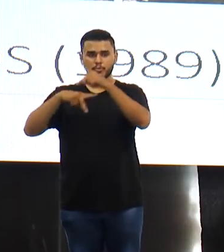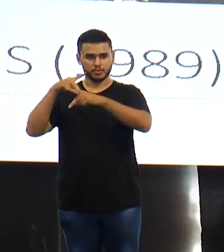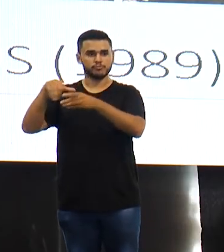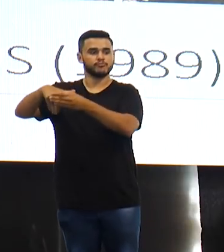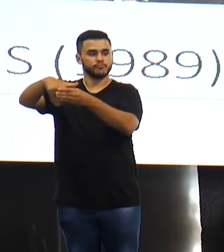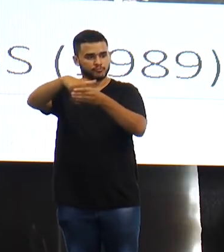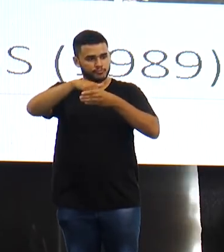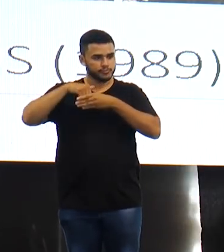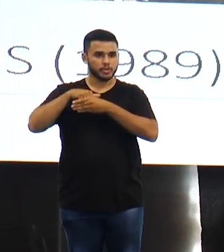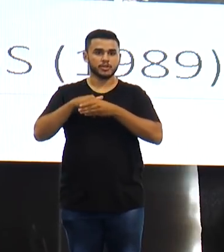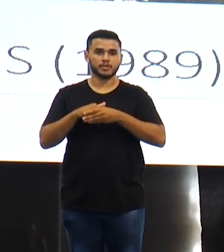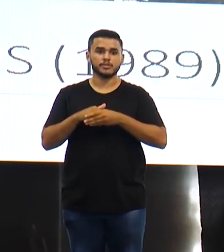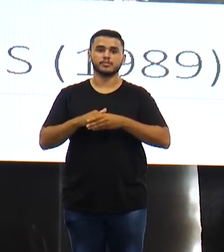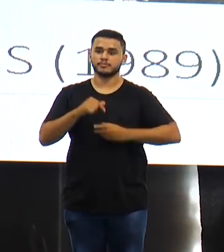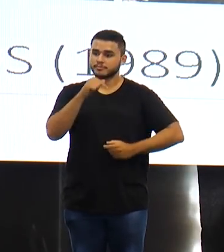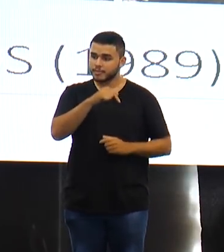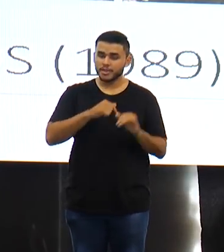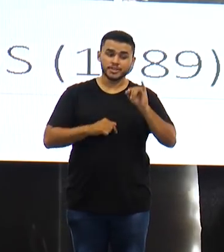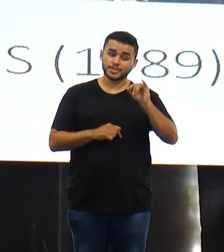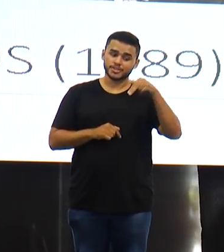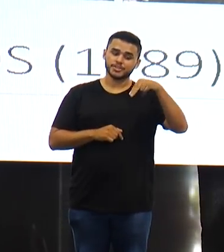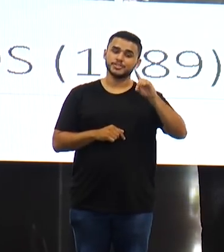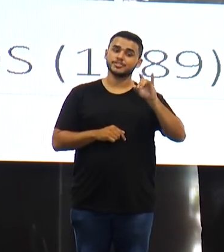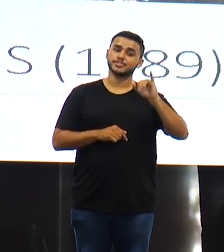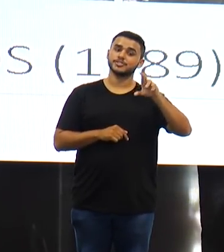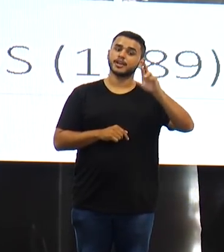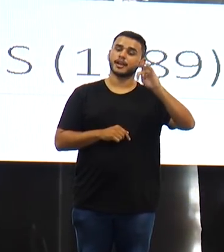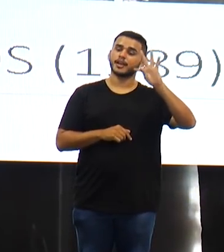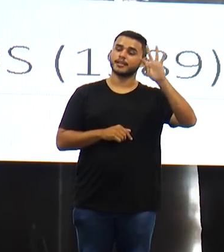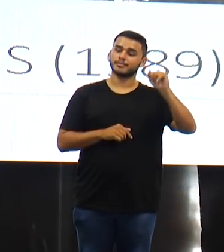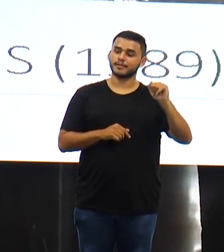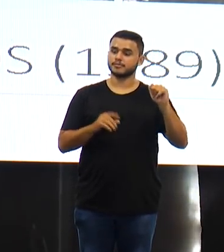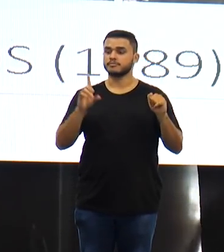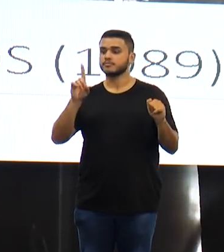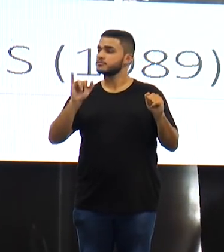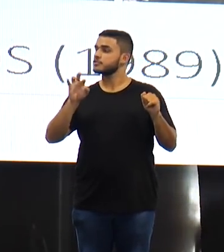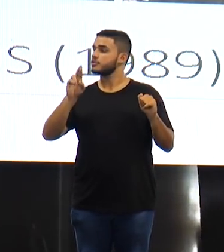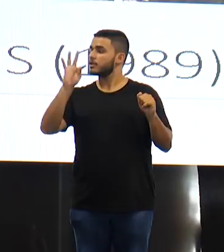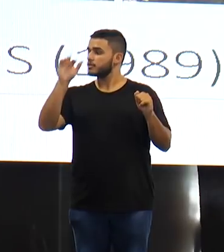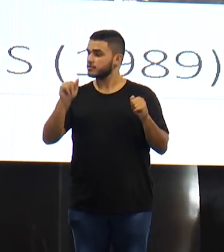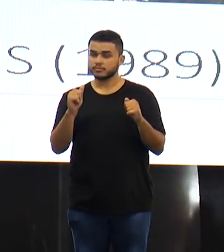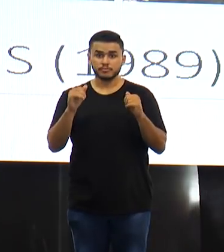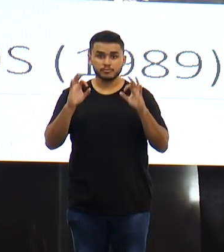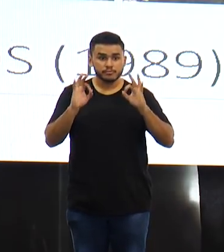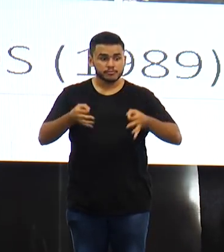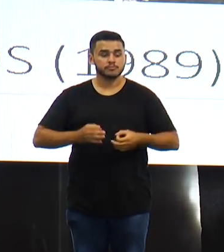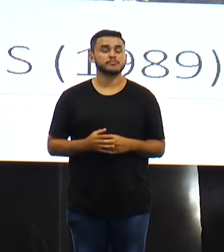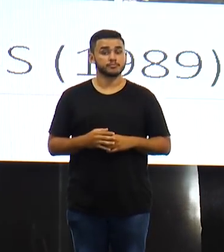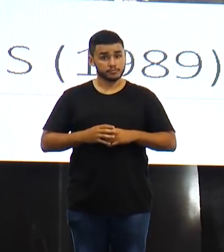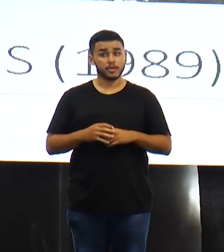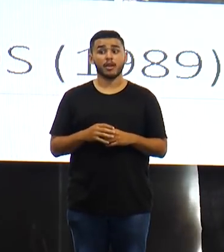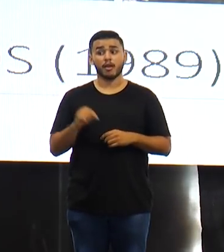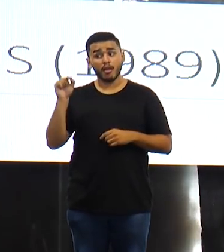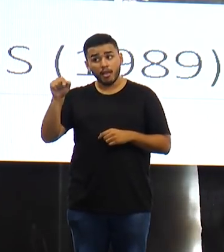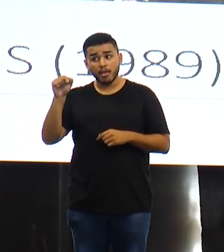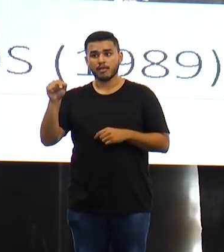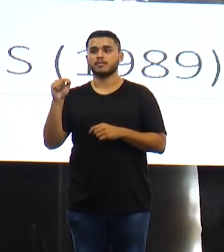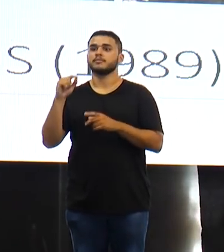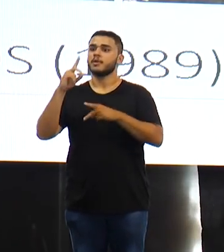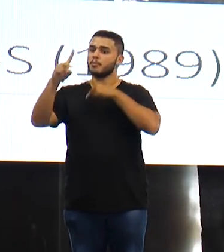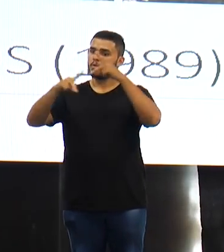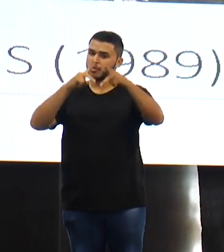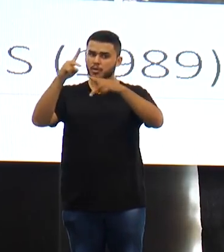foi uma eleição direta. Isso quer dizer o quê? Que a população foi